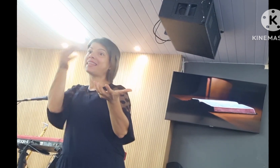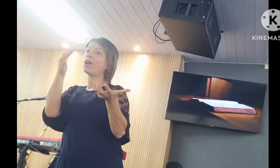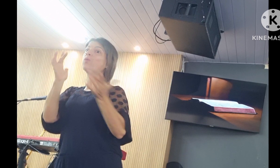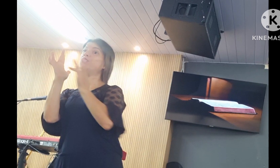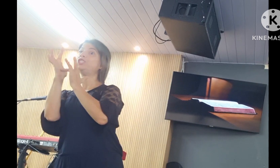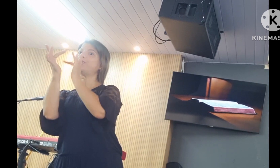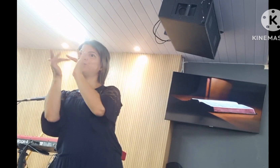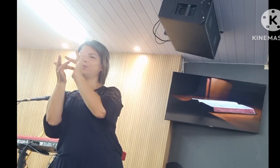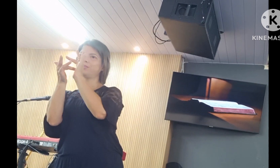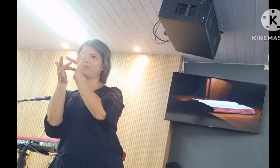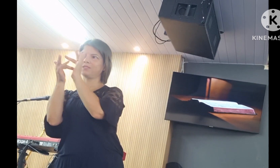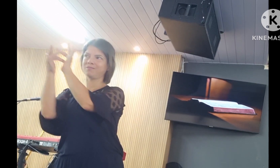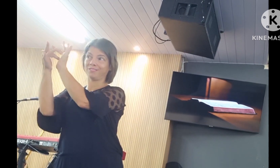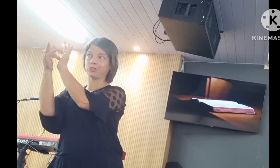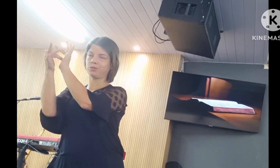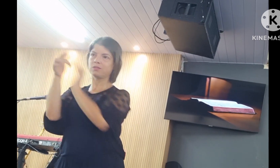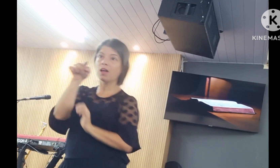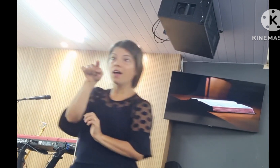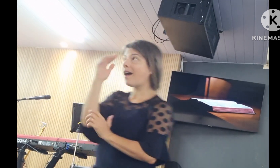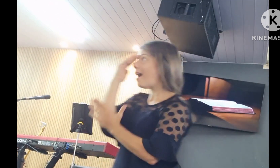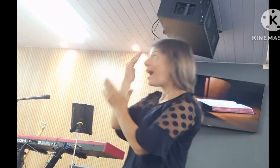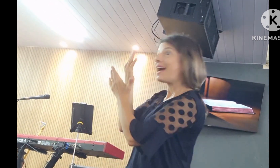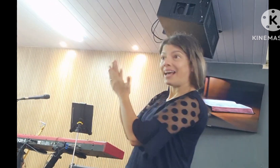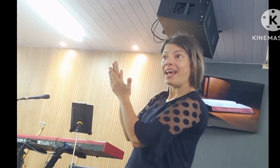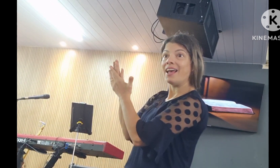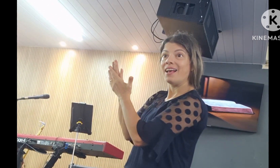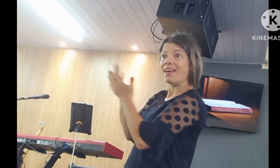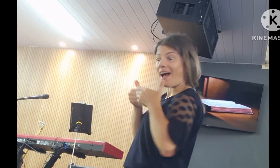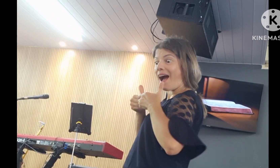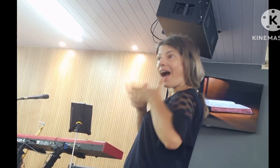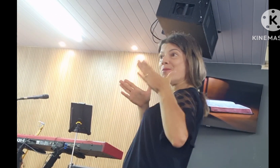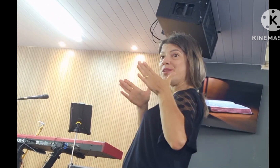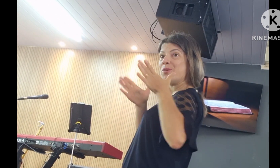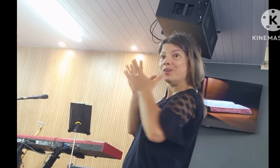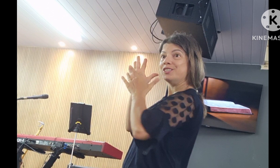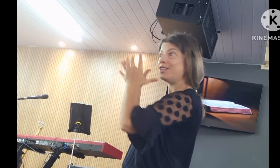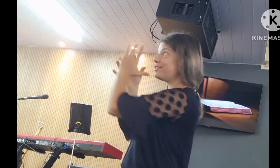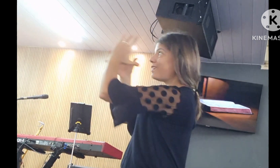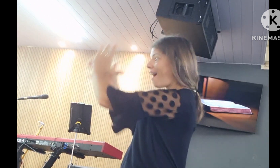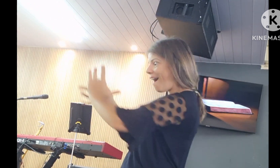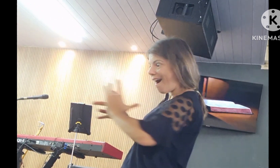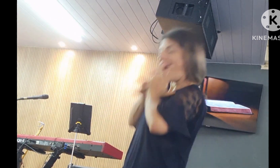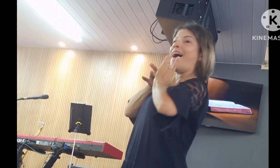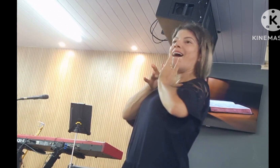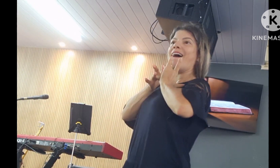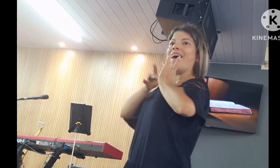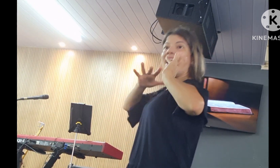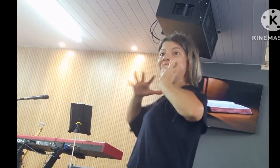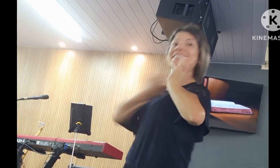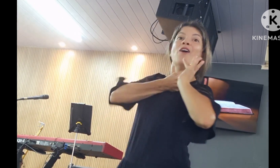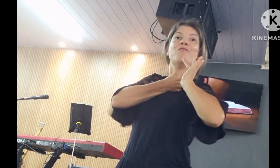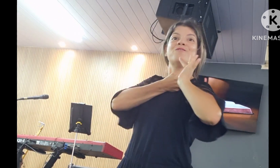você é salvo. Ele virá habitar dentro de você e você será